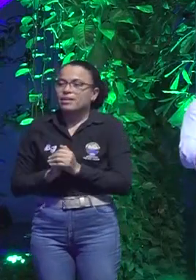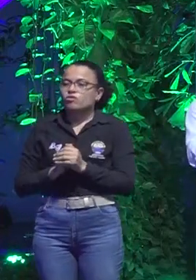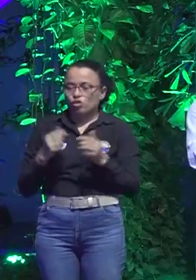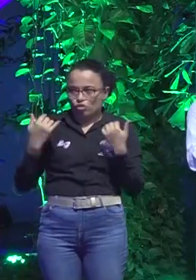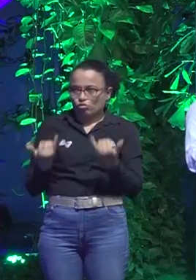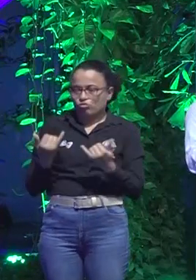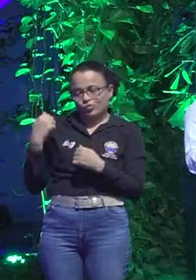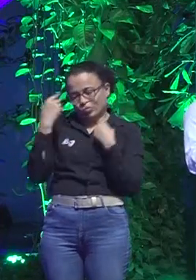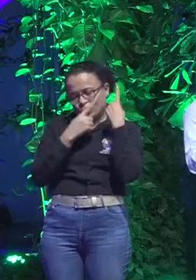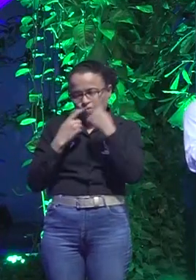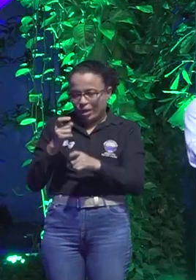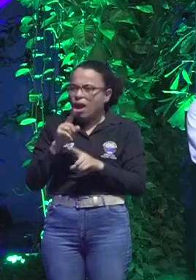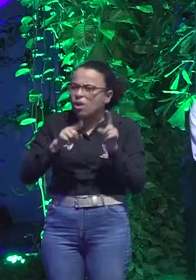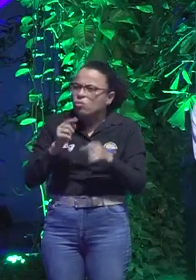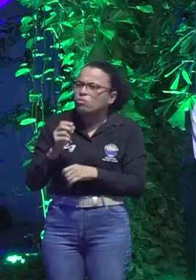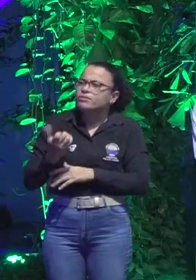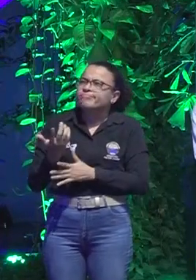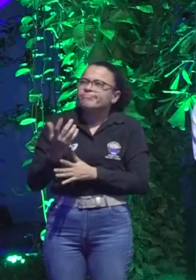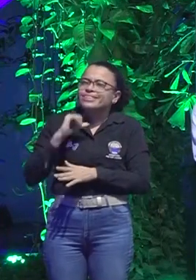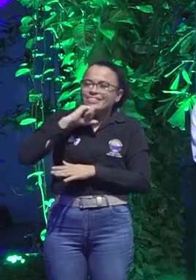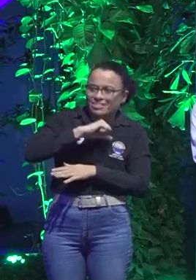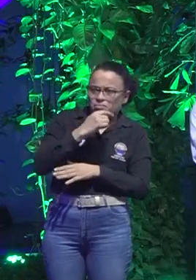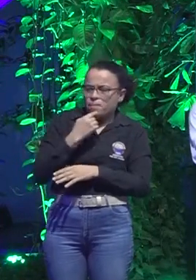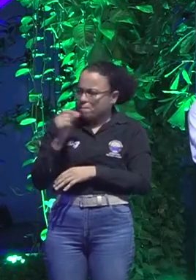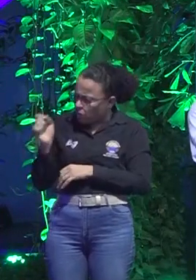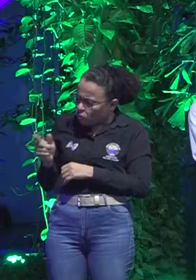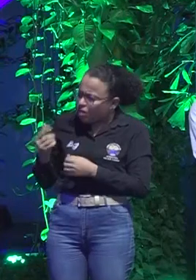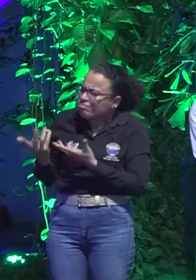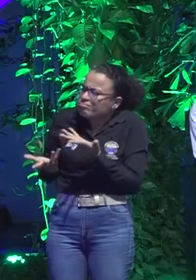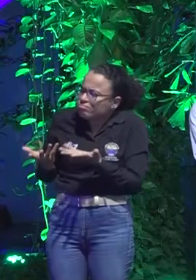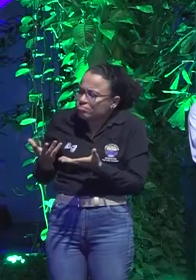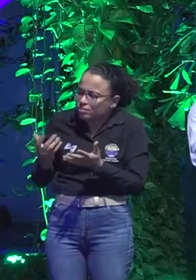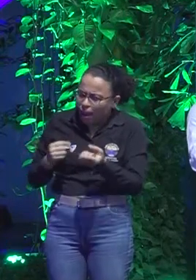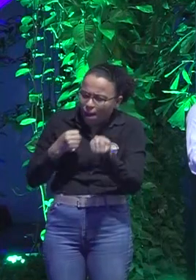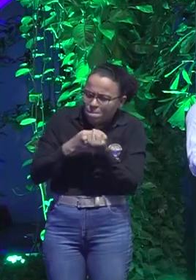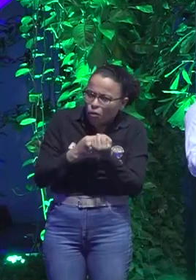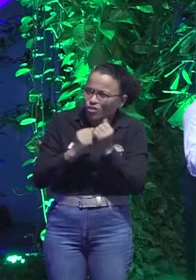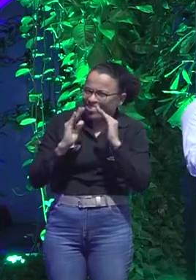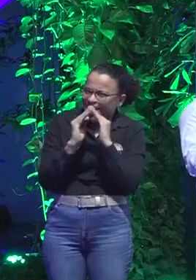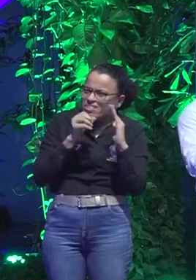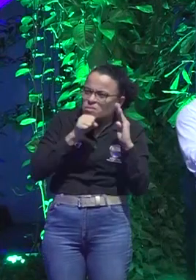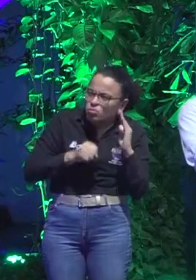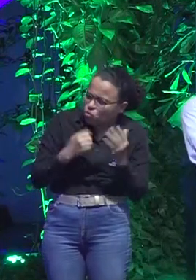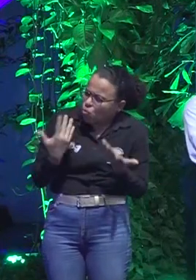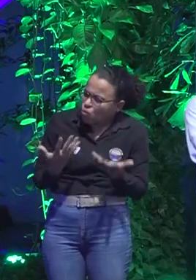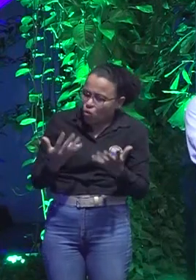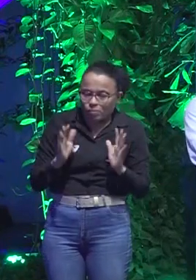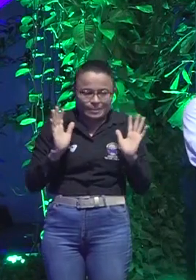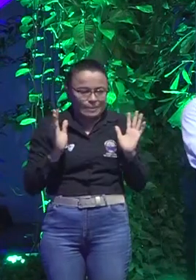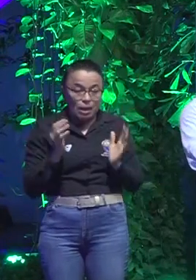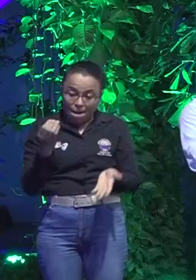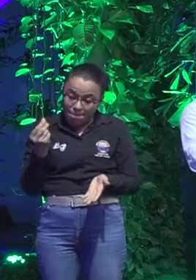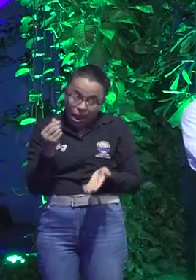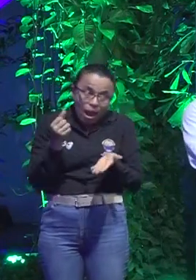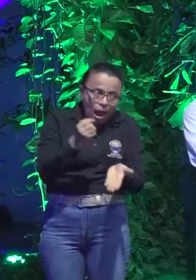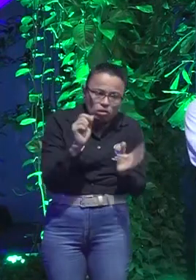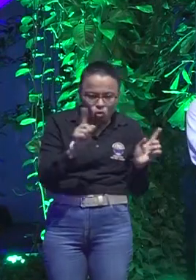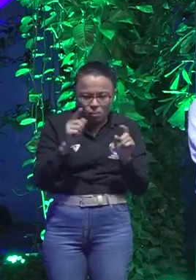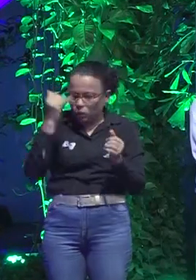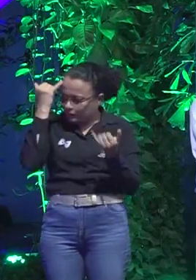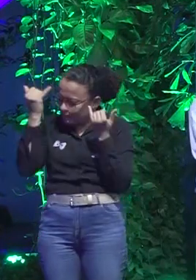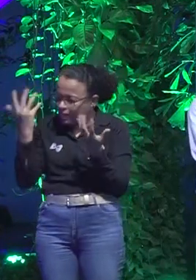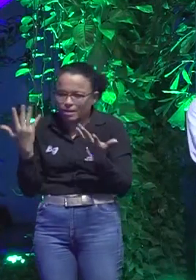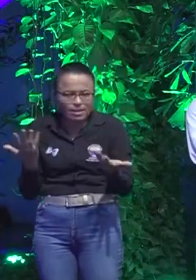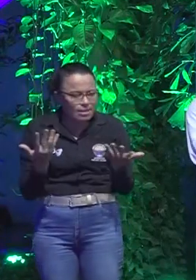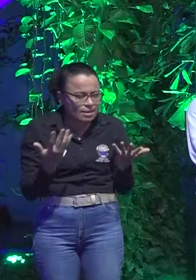siempre podemos hacer algo. Me contó su historia y yo le di el pin de los 60 años. Y cuando fui a la semana siguiente, él me mostró orgulloso el